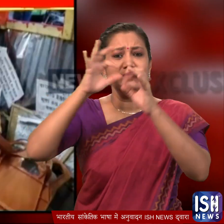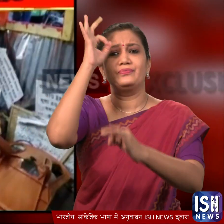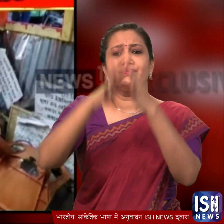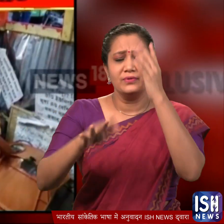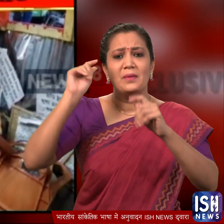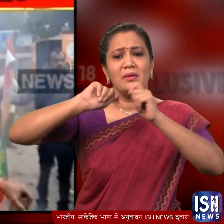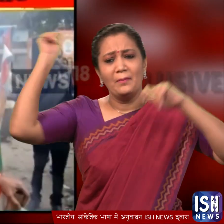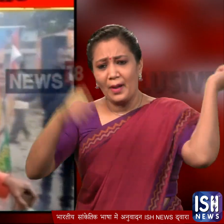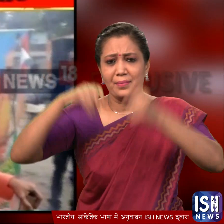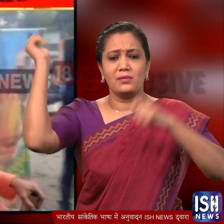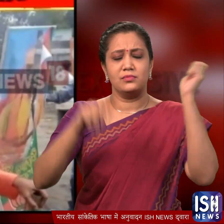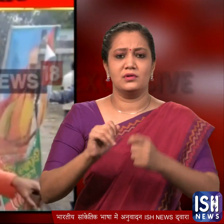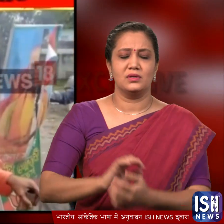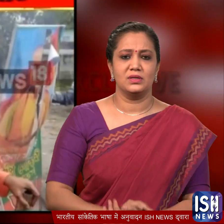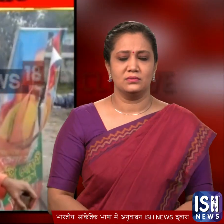जला दिए और तोड़फोड़ की।